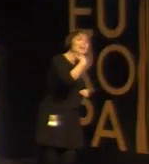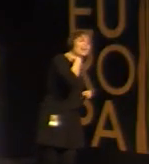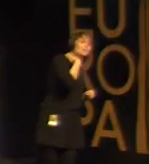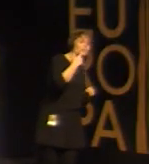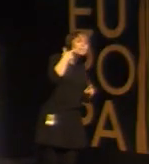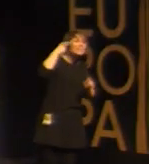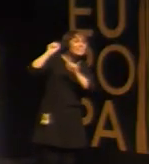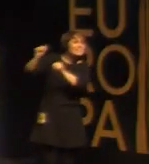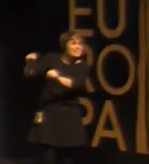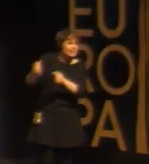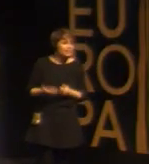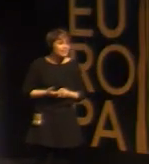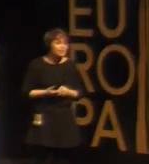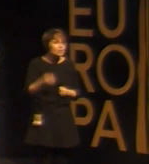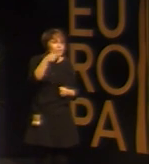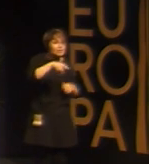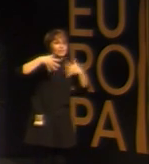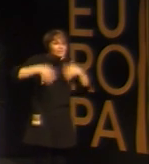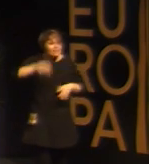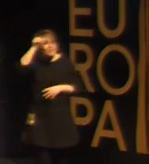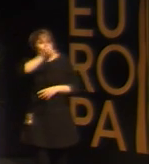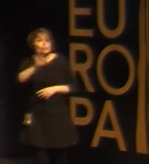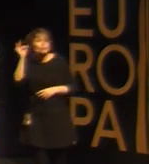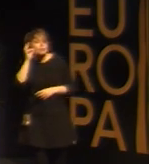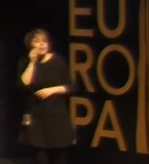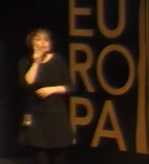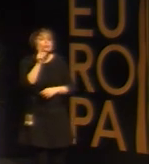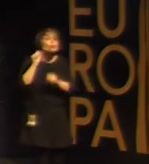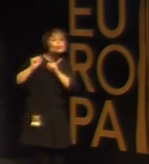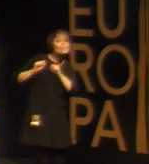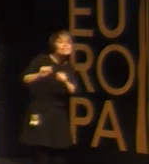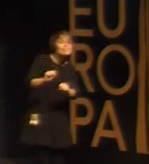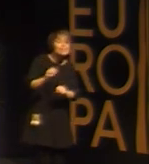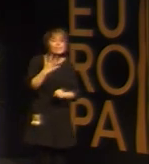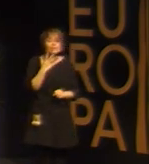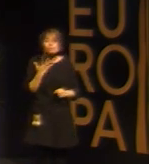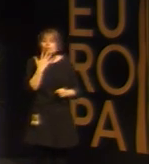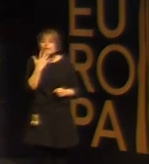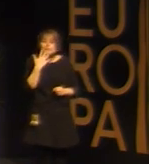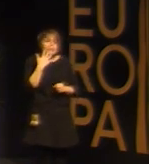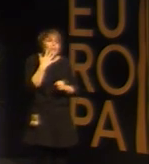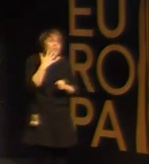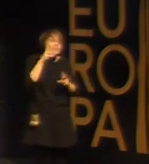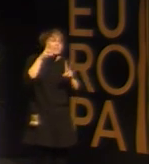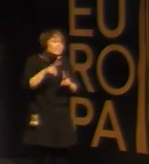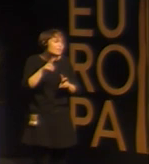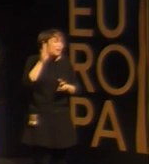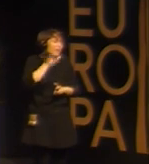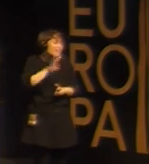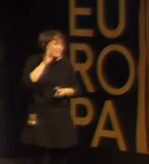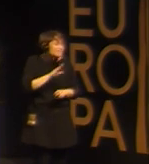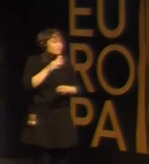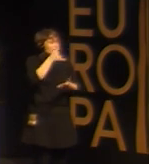rechazar vuestros hijos y vuestras hijas sólo rechazarán las sustancias ilegales